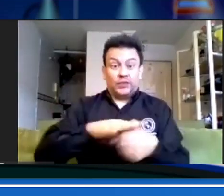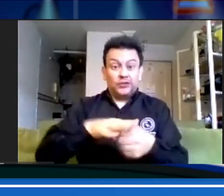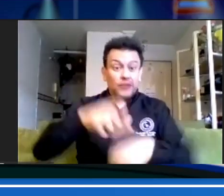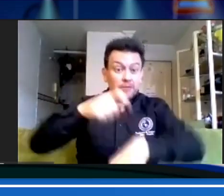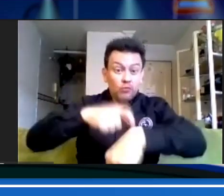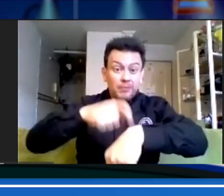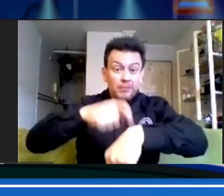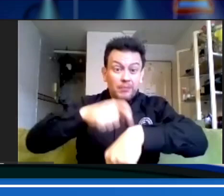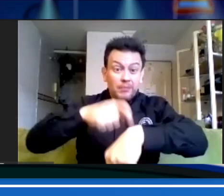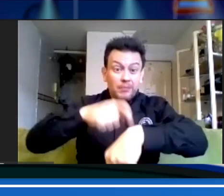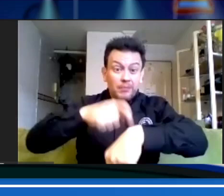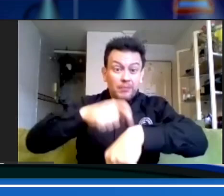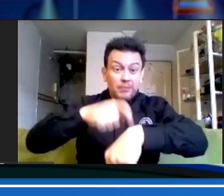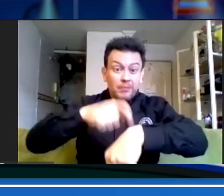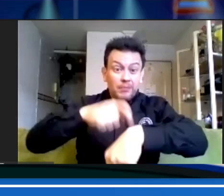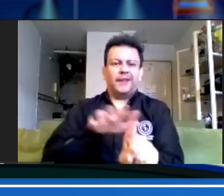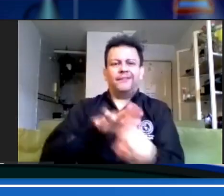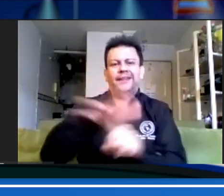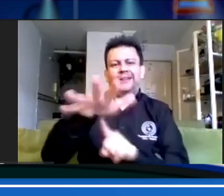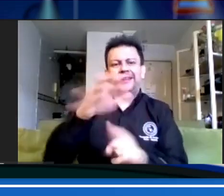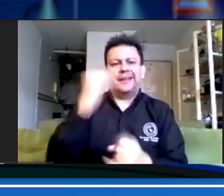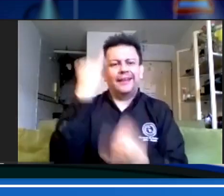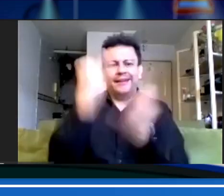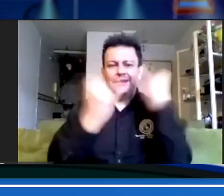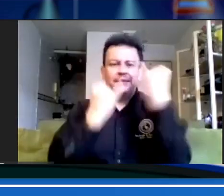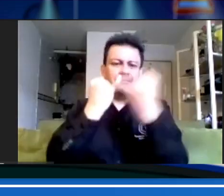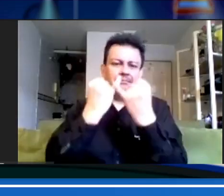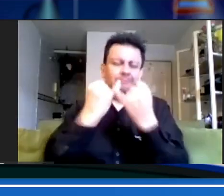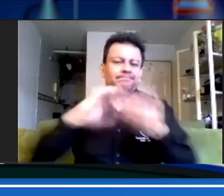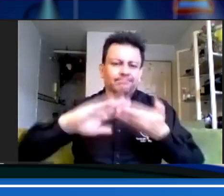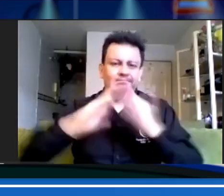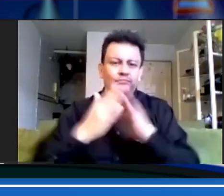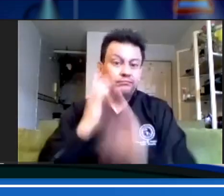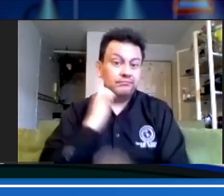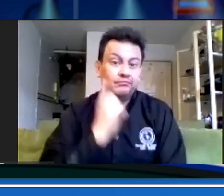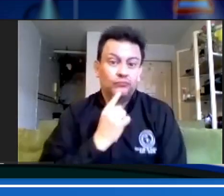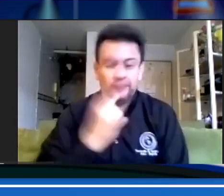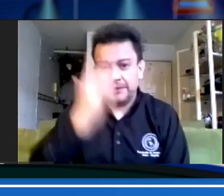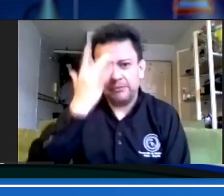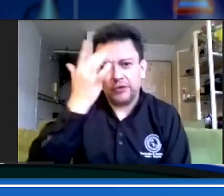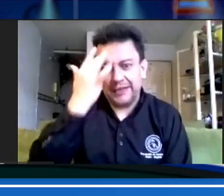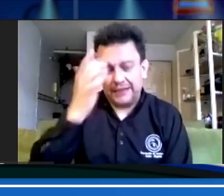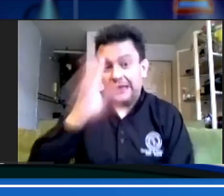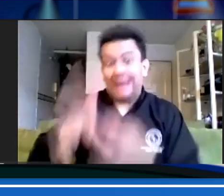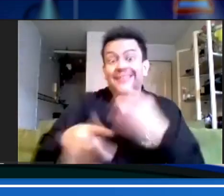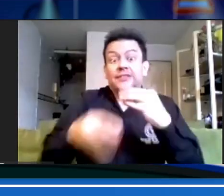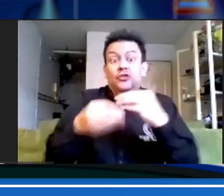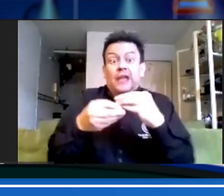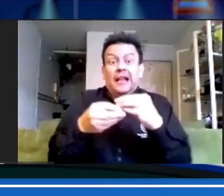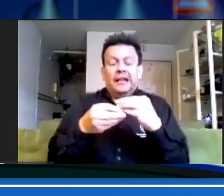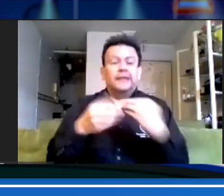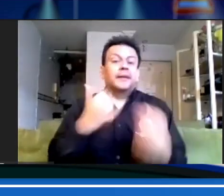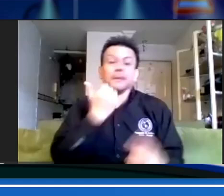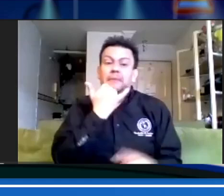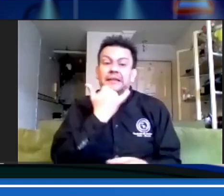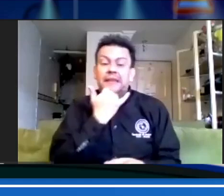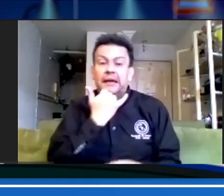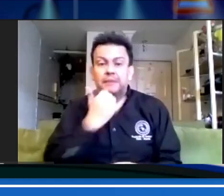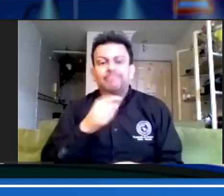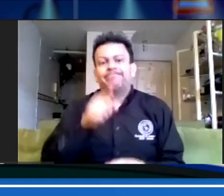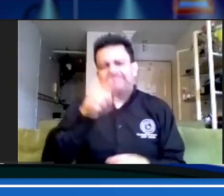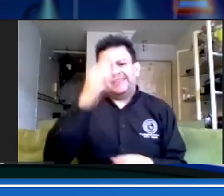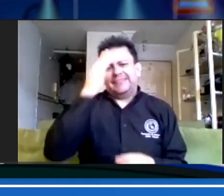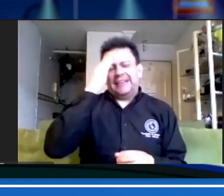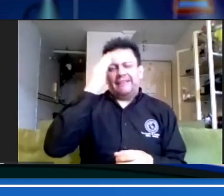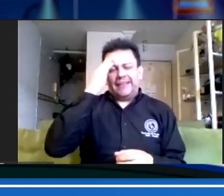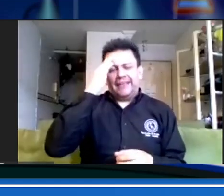el 1350, es una situación que en este momento pues, nos está afectando también como identidad a la comunidad sorda, porque